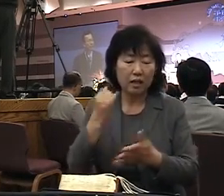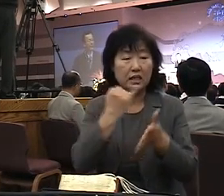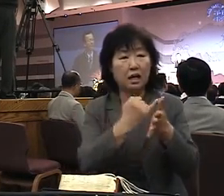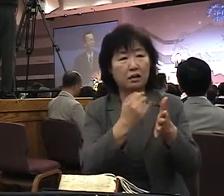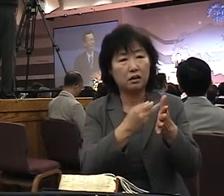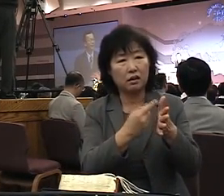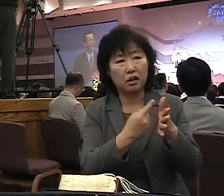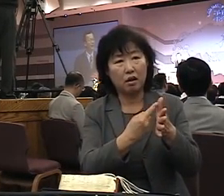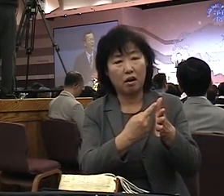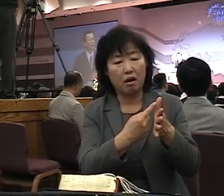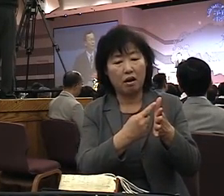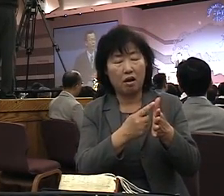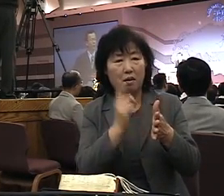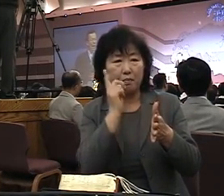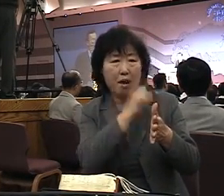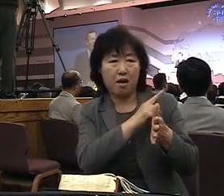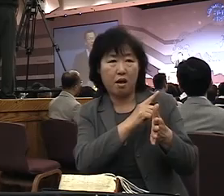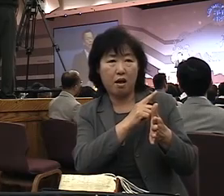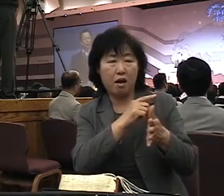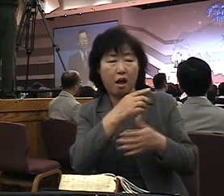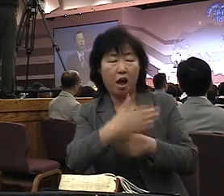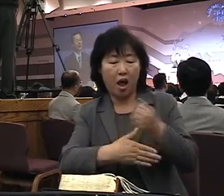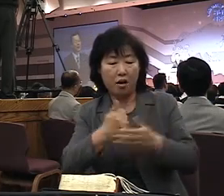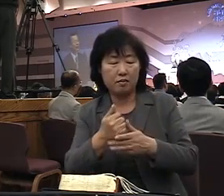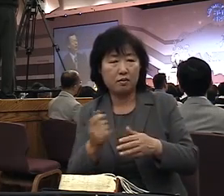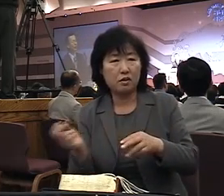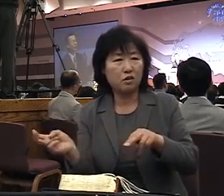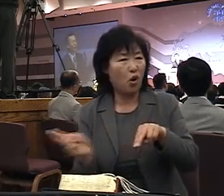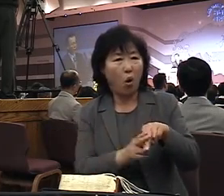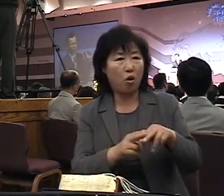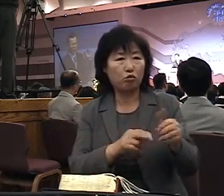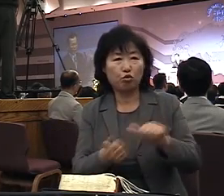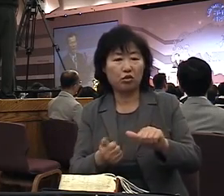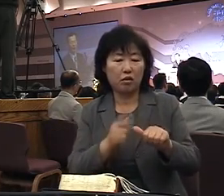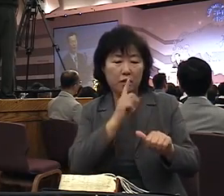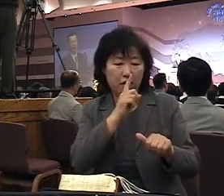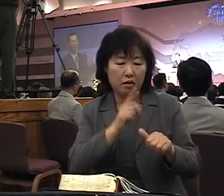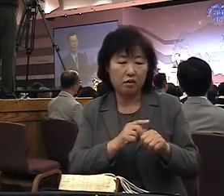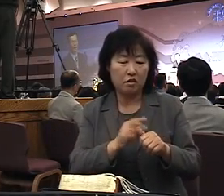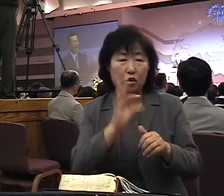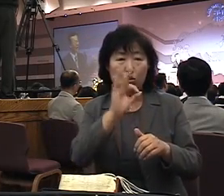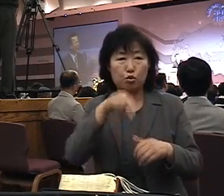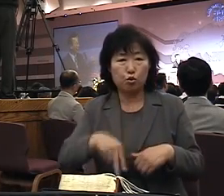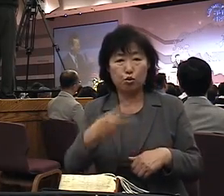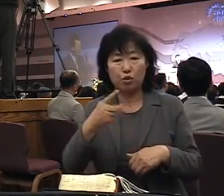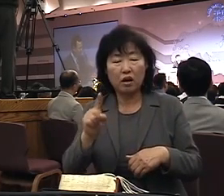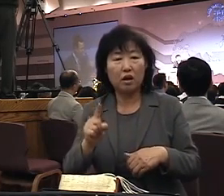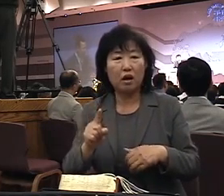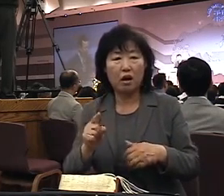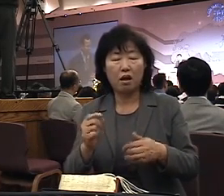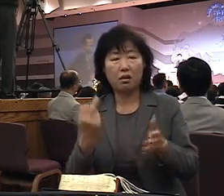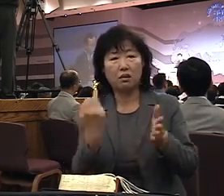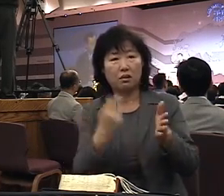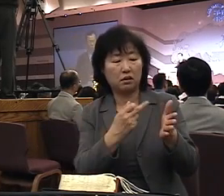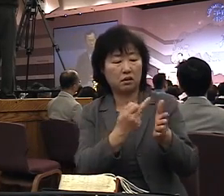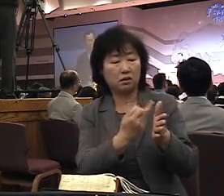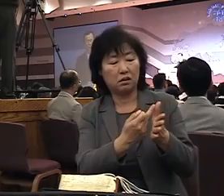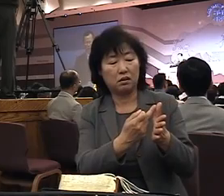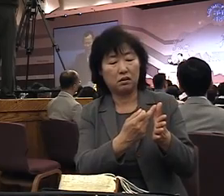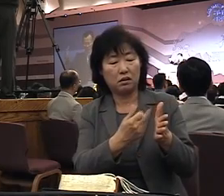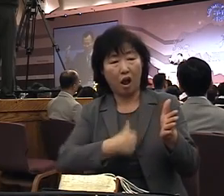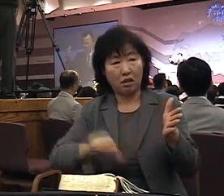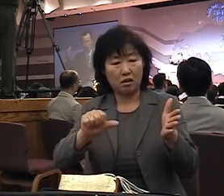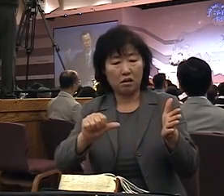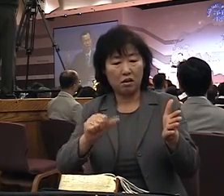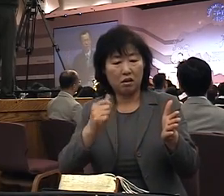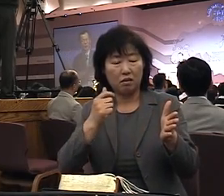죽이셨다고 합니다. 무슨 악한 일인지 모르지만 이 큰아들, 유다의 큰아들이 이 아버지의 빗나간 그 모습을